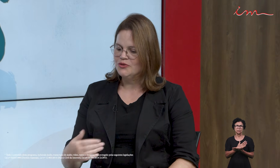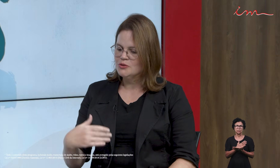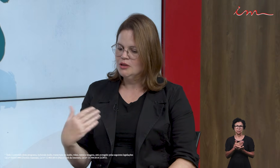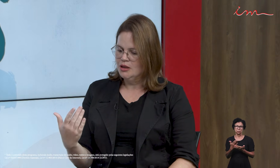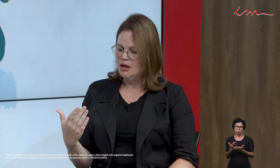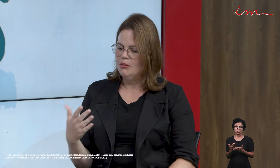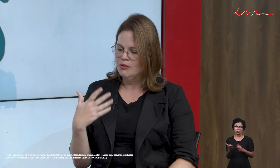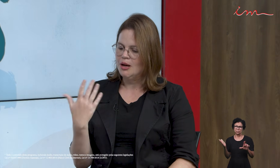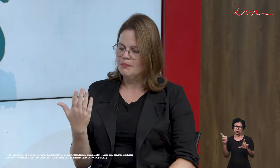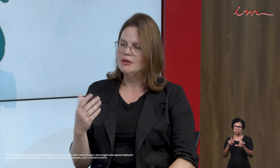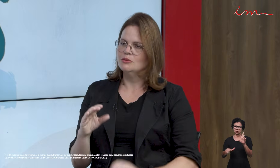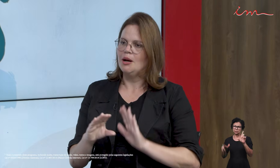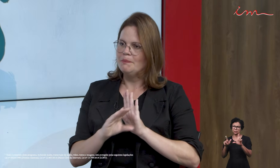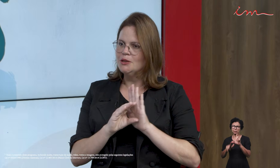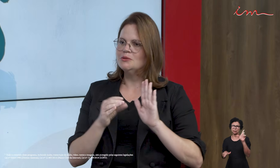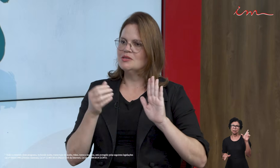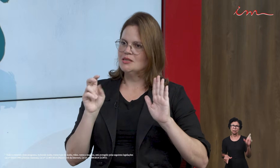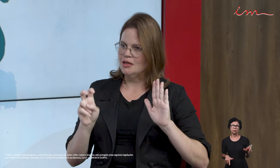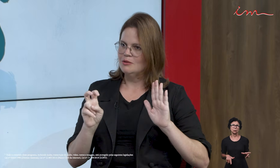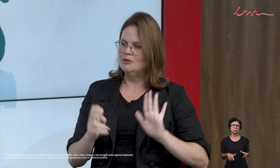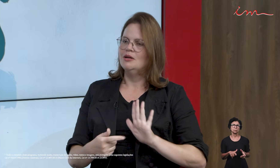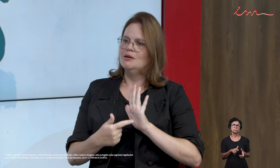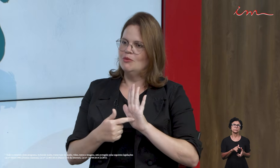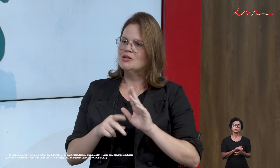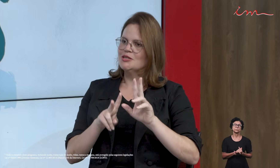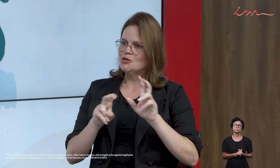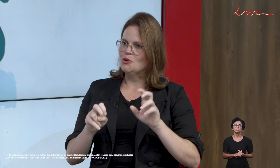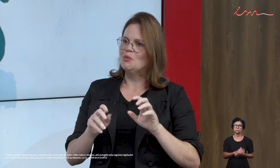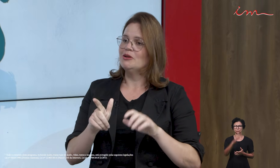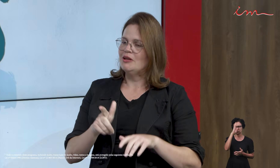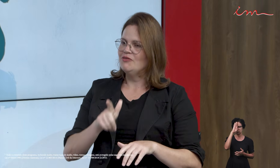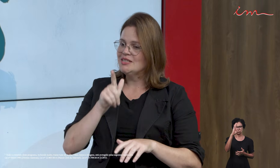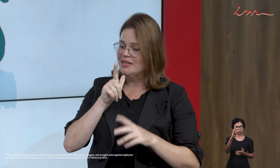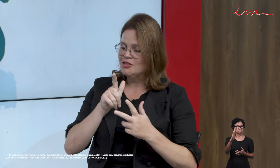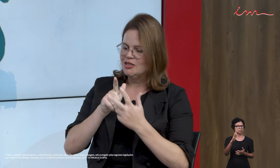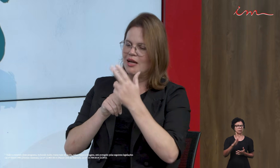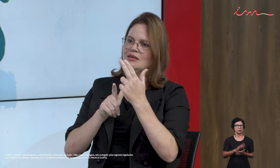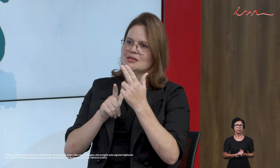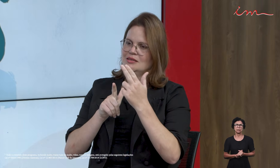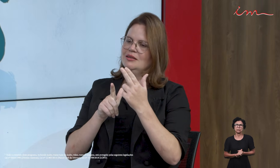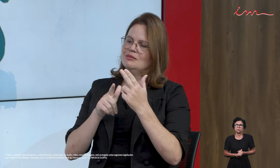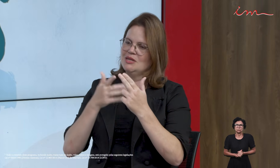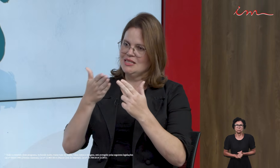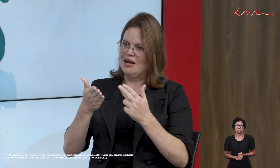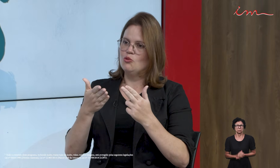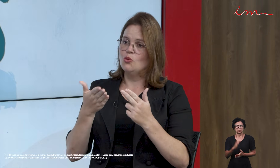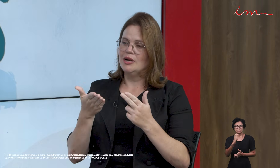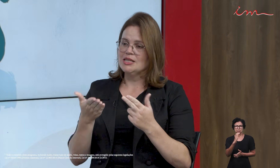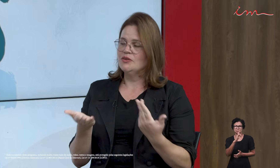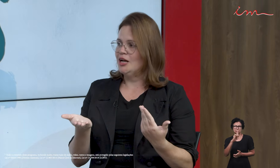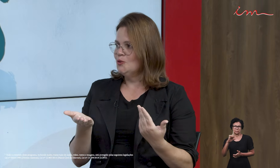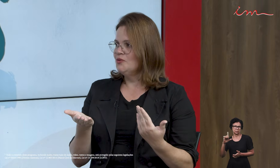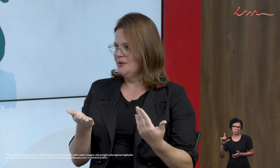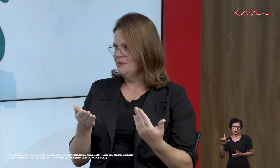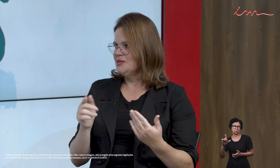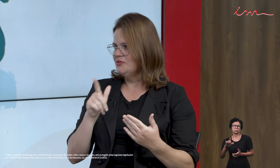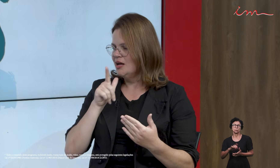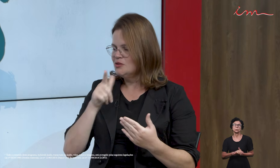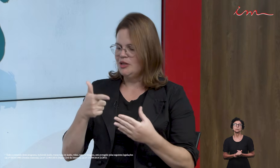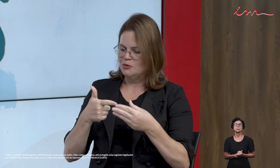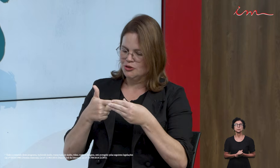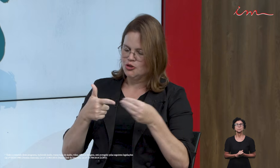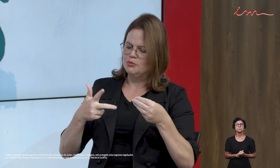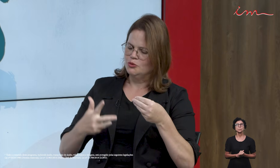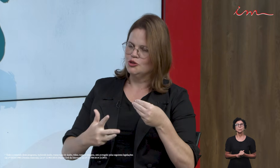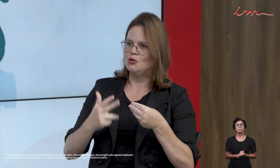começo eu fiz o literal, porque o capítulo 5 mostra sobre. Eu até fiz aqui direto assim, mas o classificador fica mais